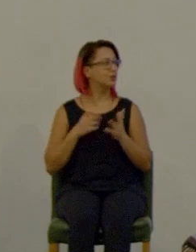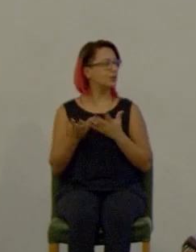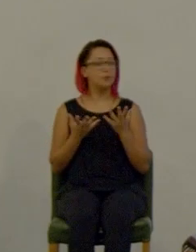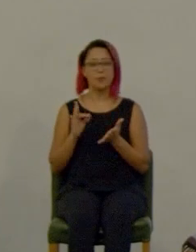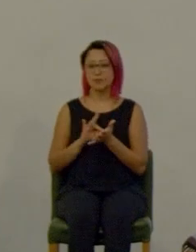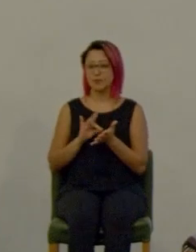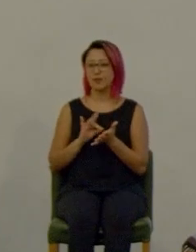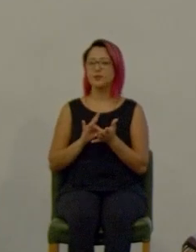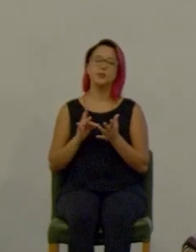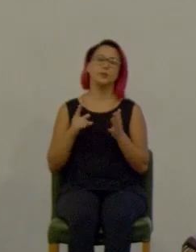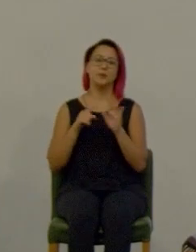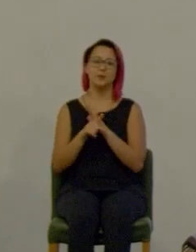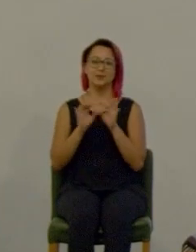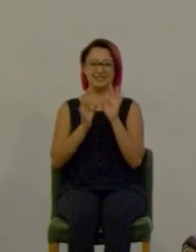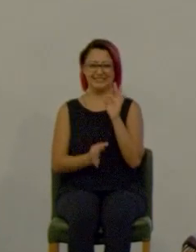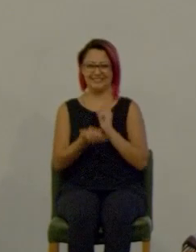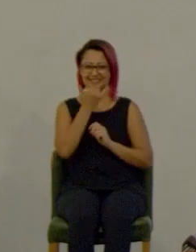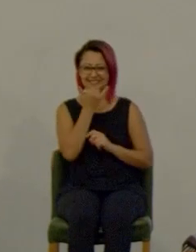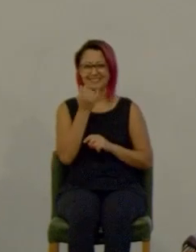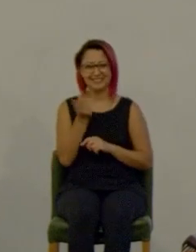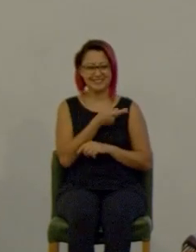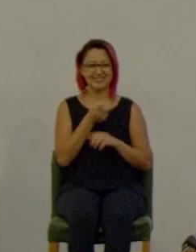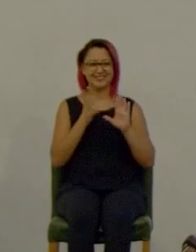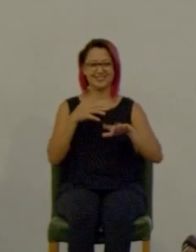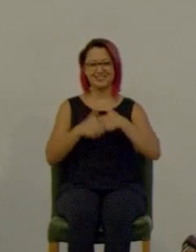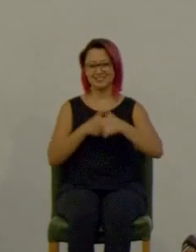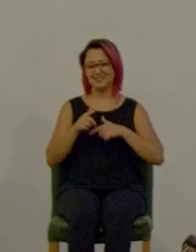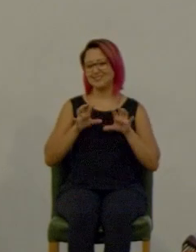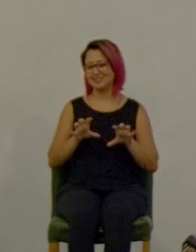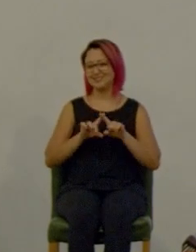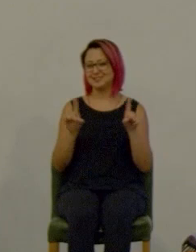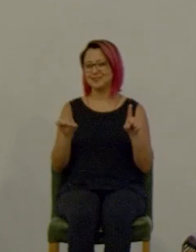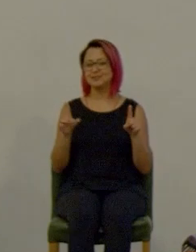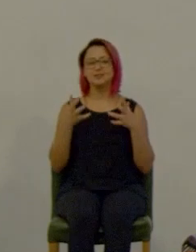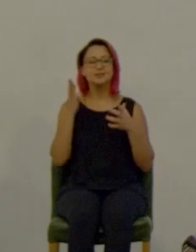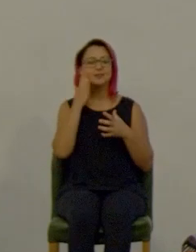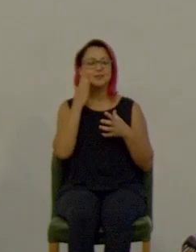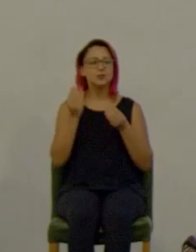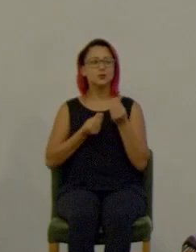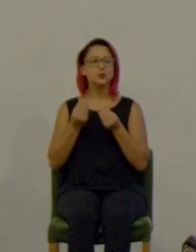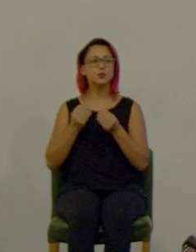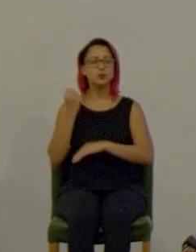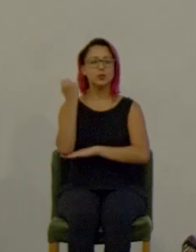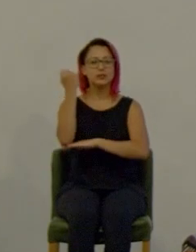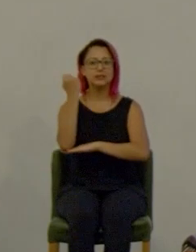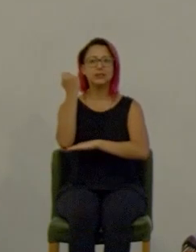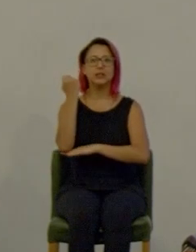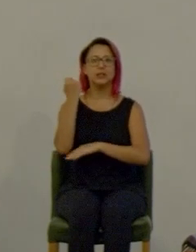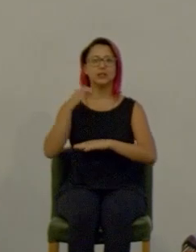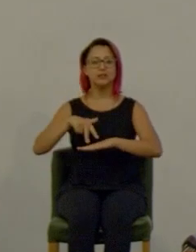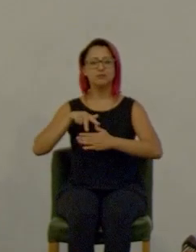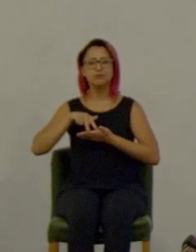na verdade, é uma pergunta muito grande, eu acho que vocês já estão atuando dessa maneira, mas qual que é a potência de resistência diante